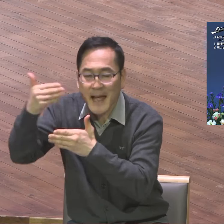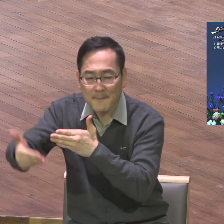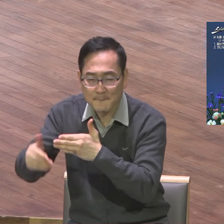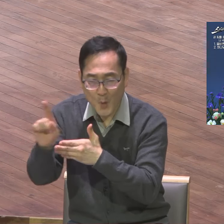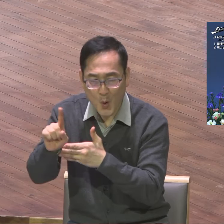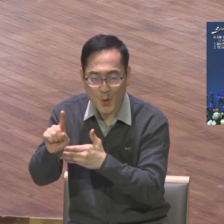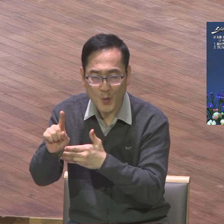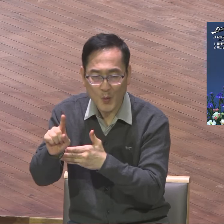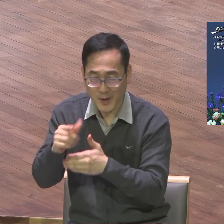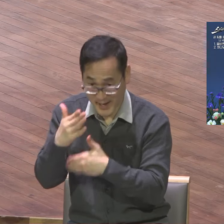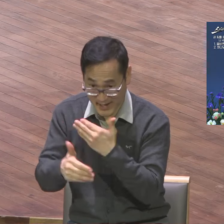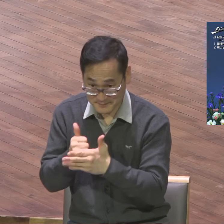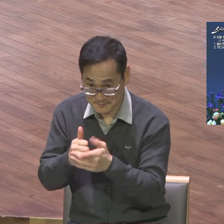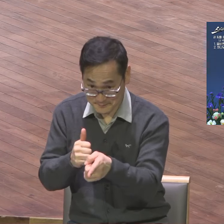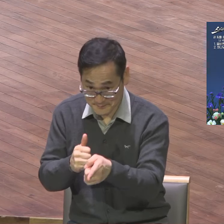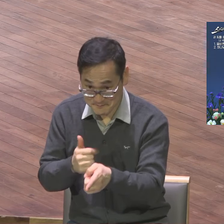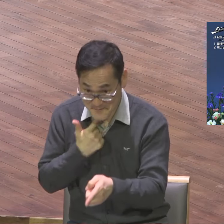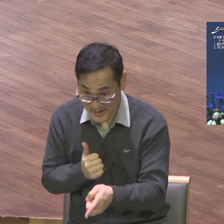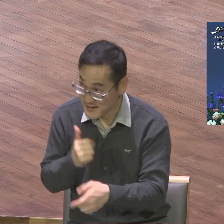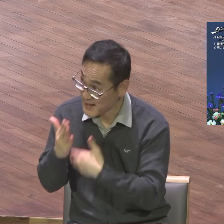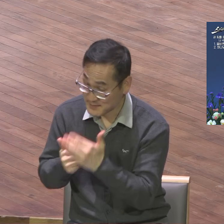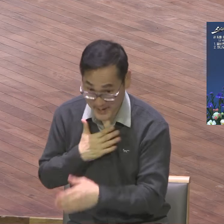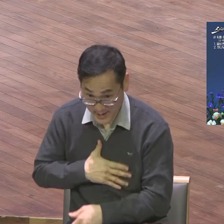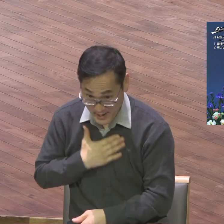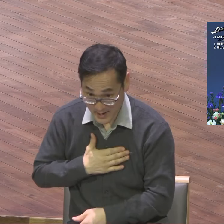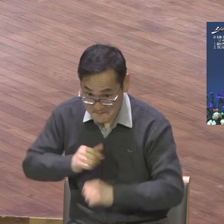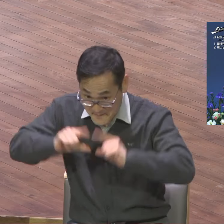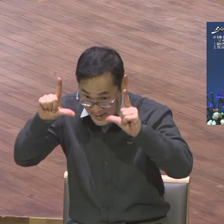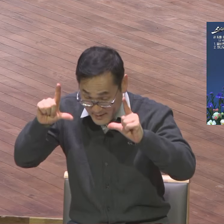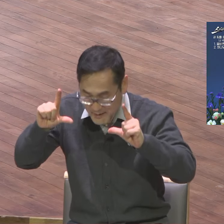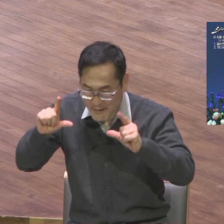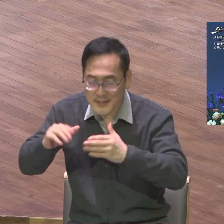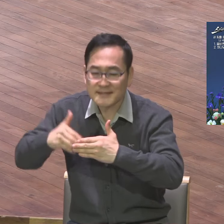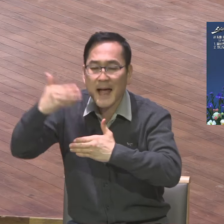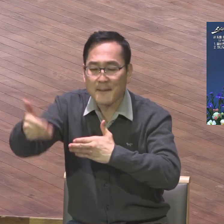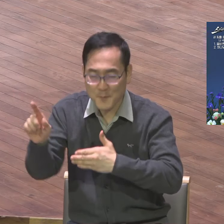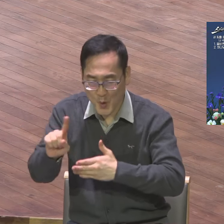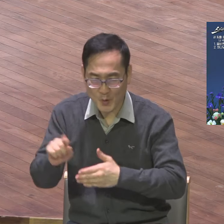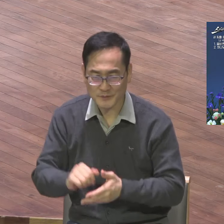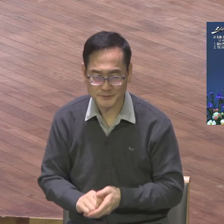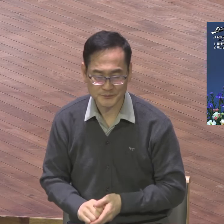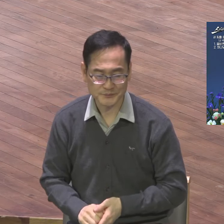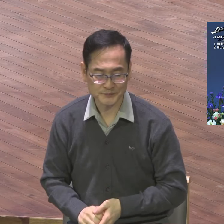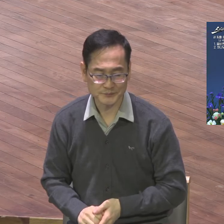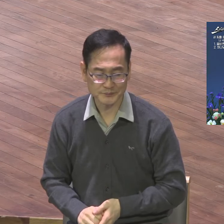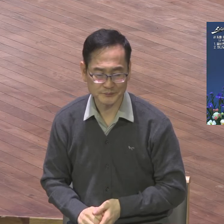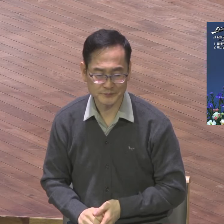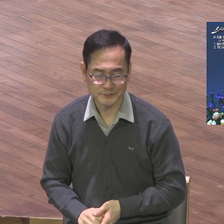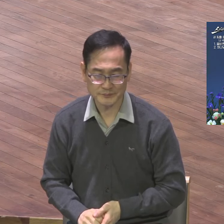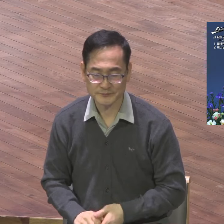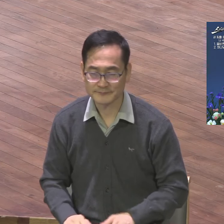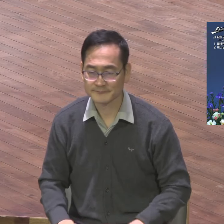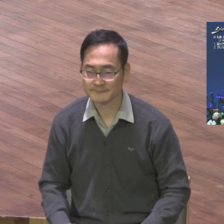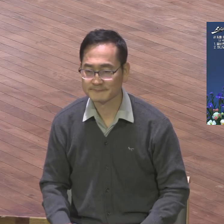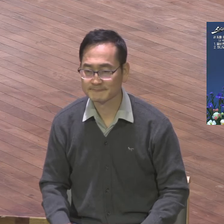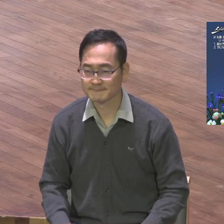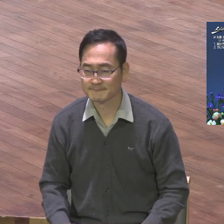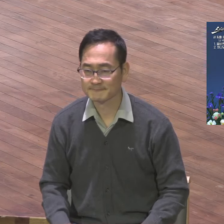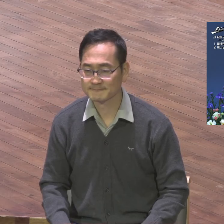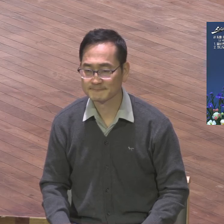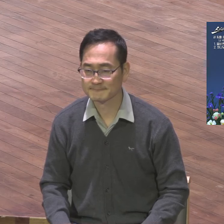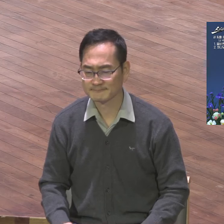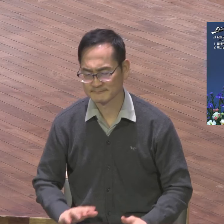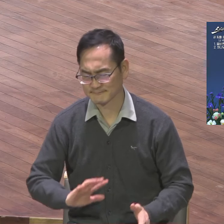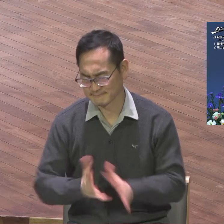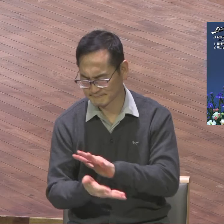하나님을 알았냐? 하나님을 처음 했냐? 그럼 이제는 그 다음 단계 간다. 모든 삶의 환경을 다 뛰어넘어서